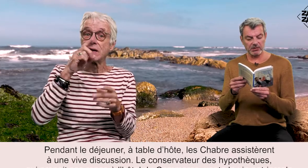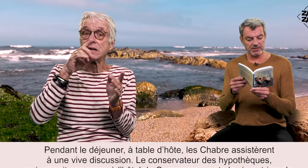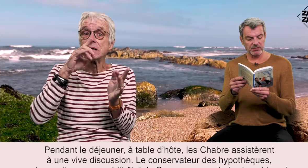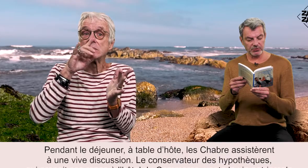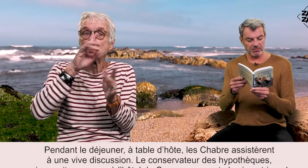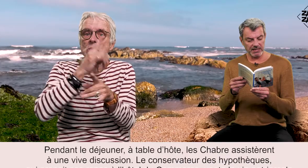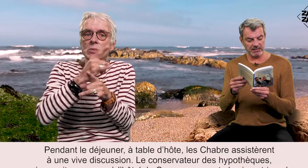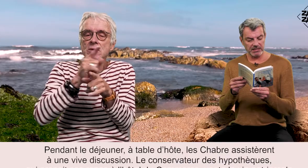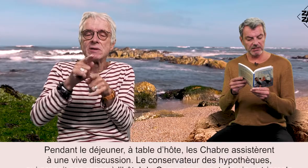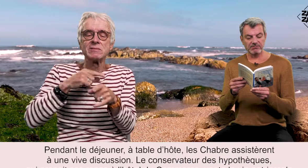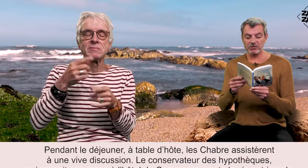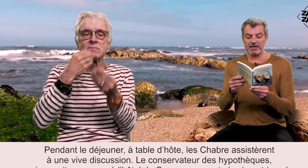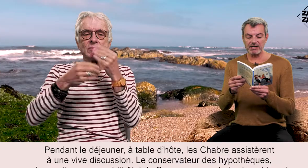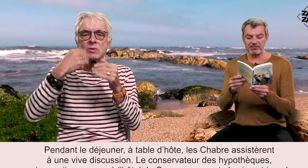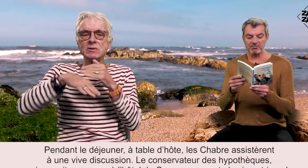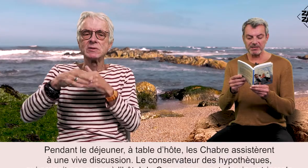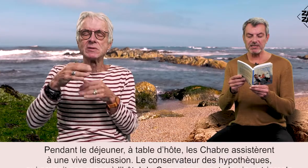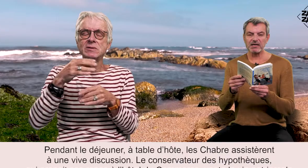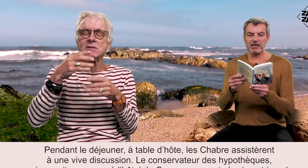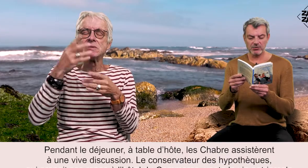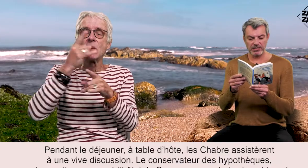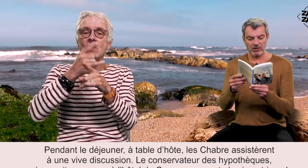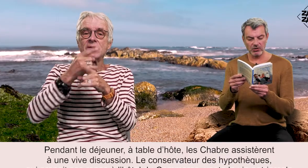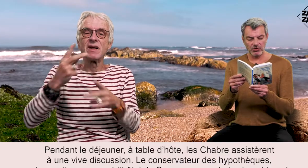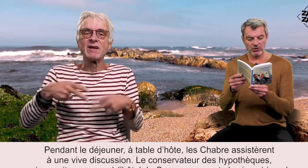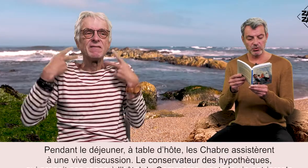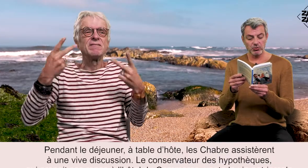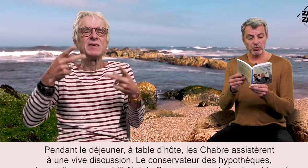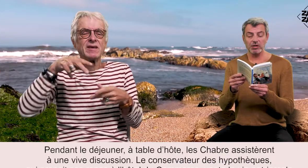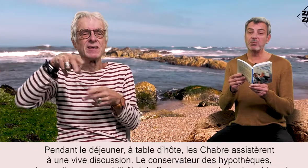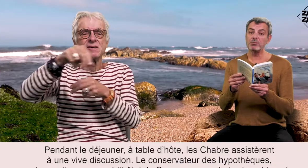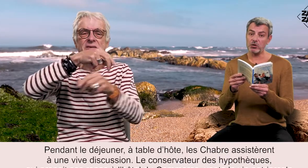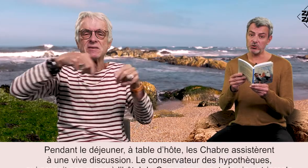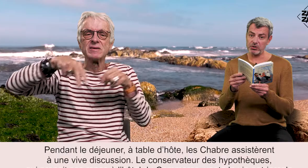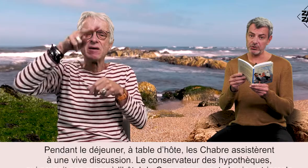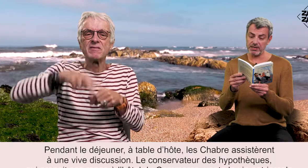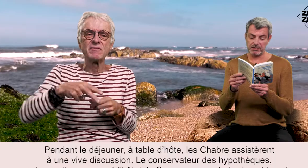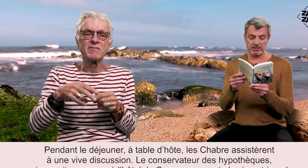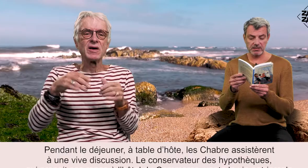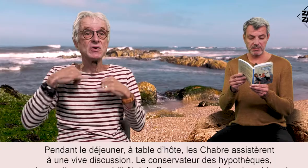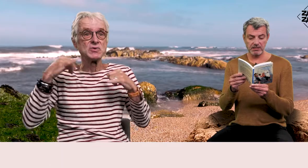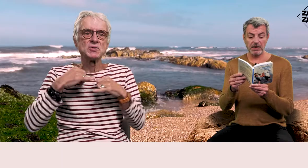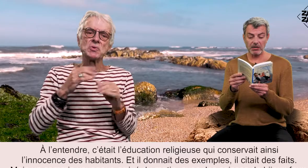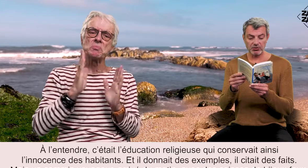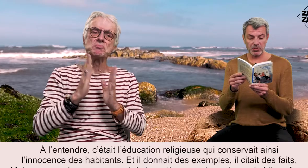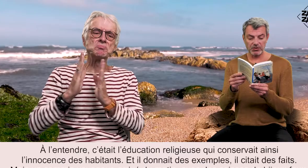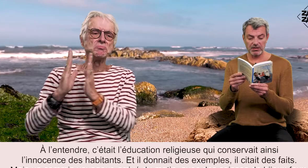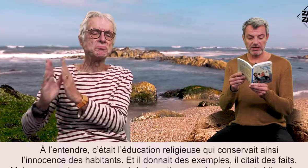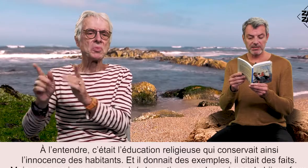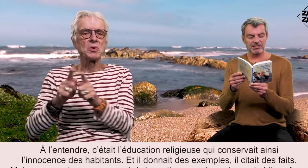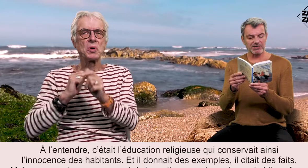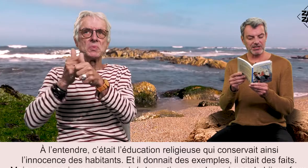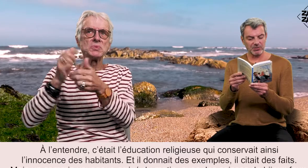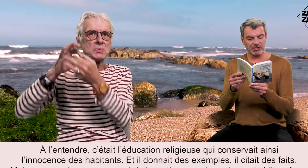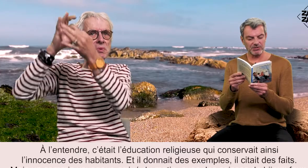repas à l'hôtel du commerce, vanta la vie patriarcale de Guérande, surtout les bonnes mœurs de la jeunesse. À l'entendre,